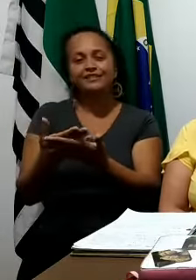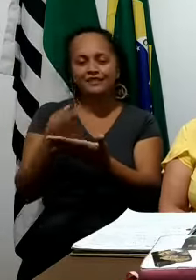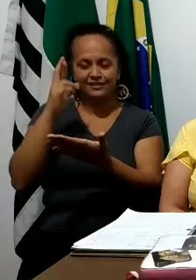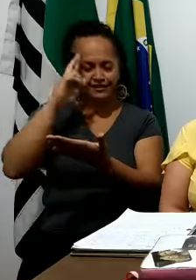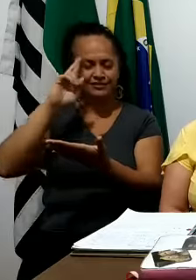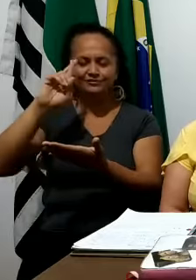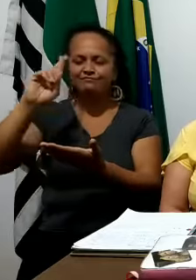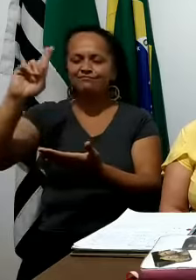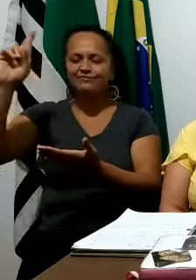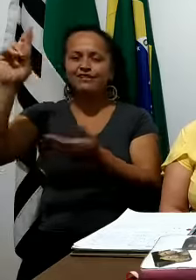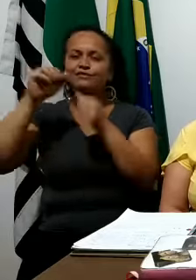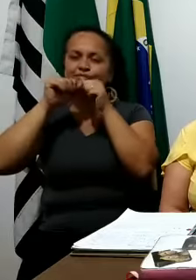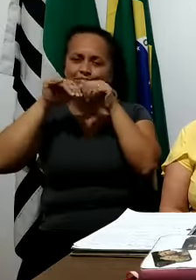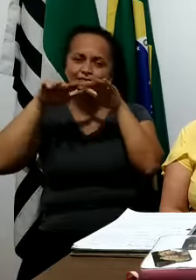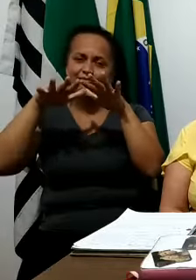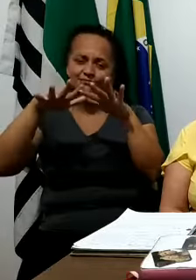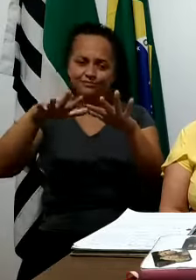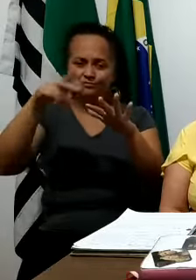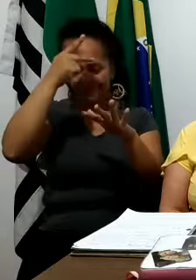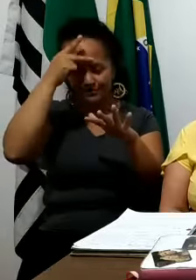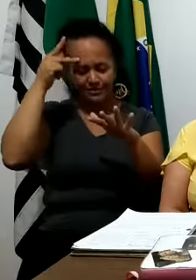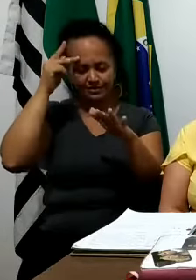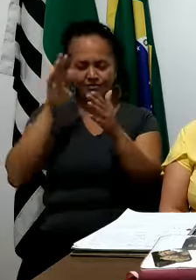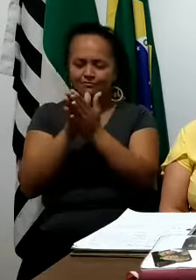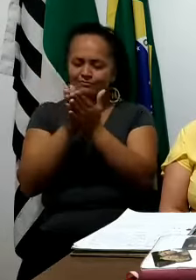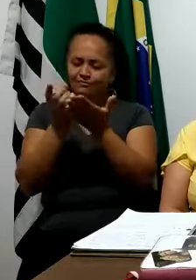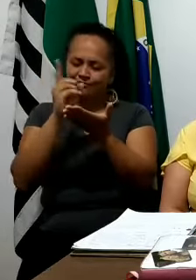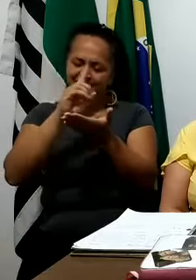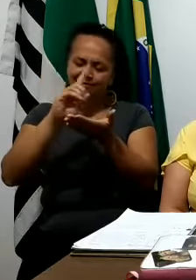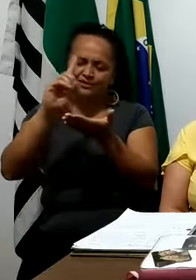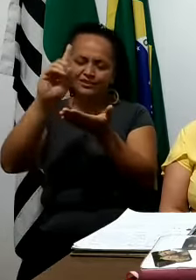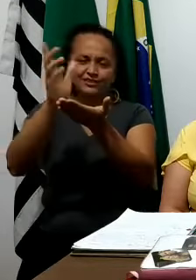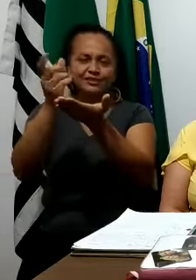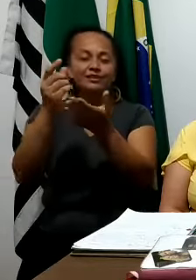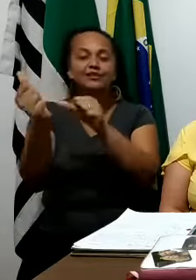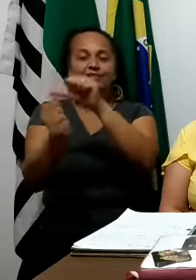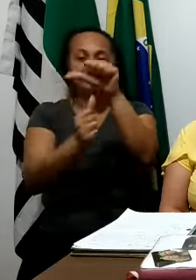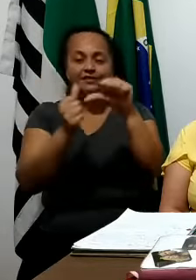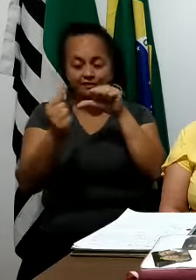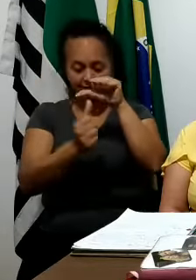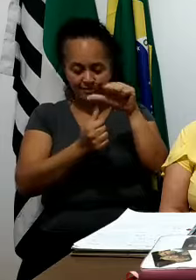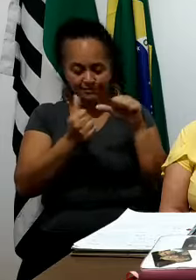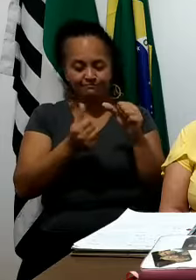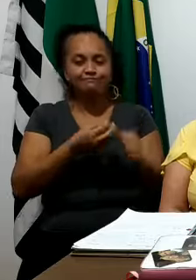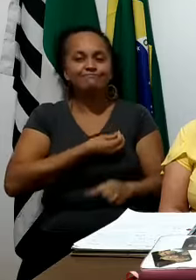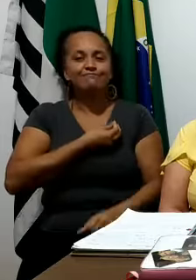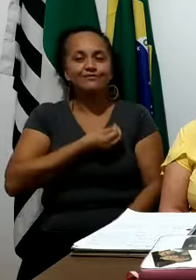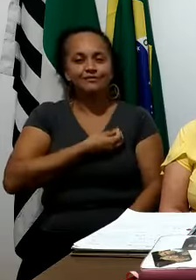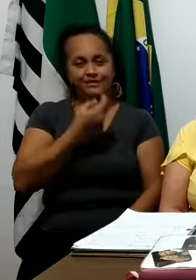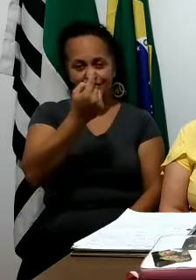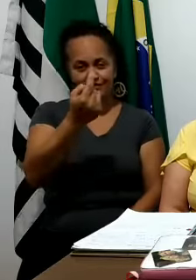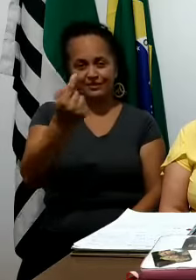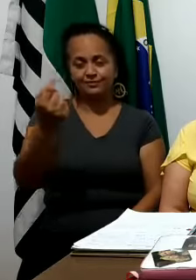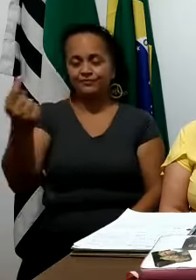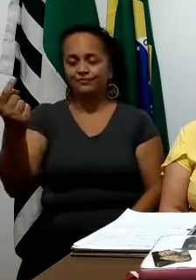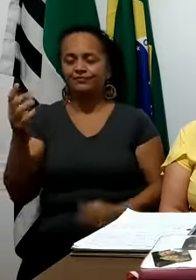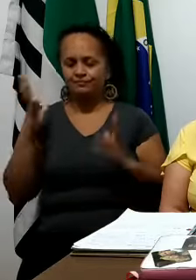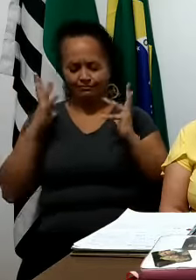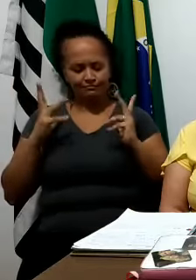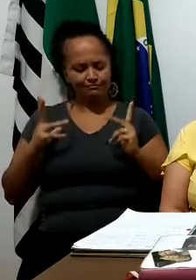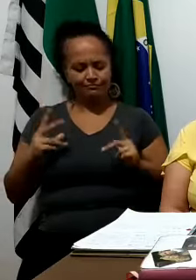maravilhas enquanto essa palavra estiver sendo pregada, Pai, que haja mudança, que haja transformação, libertação